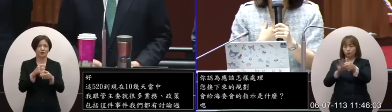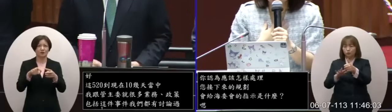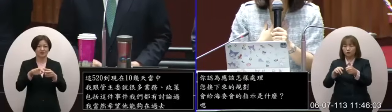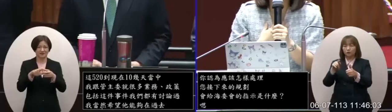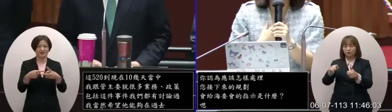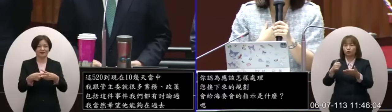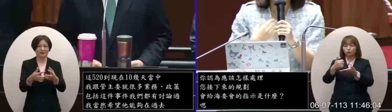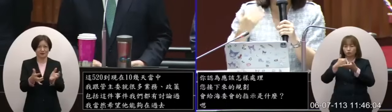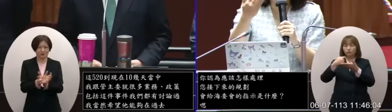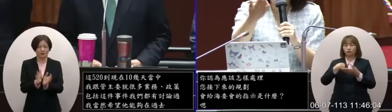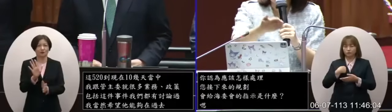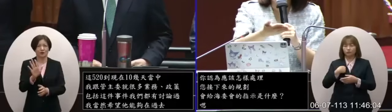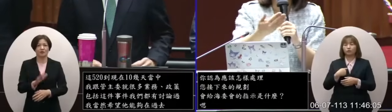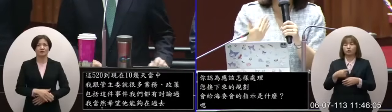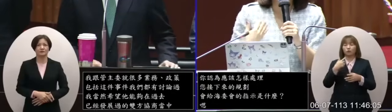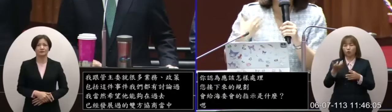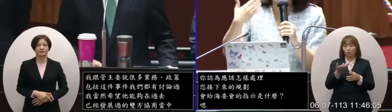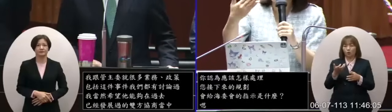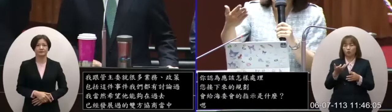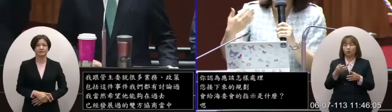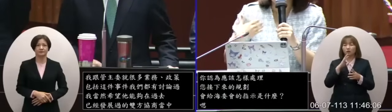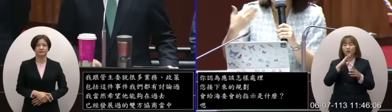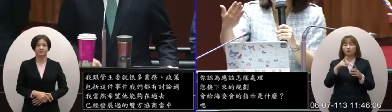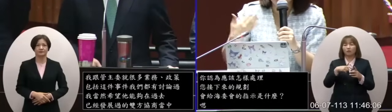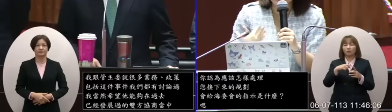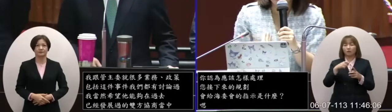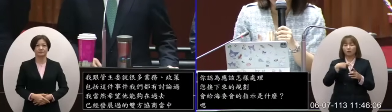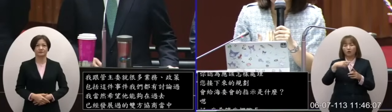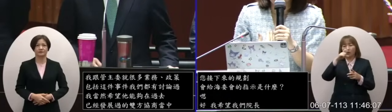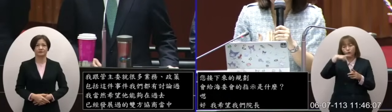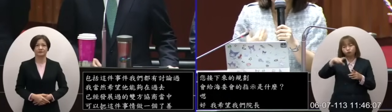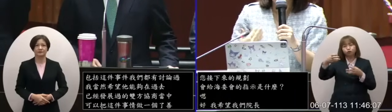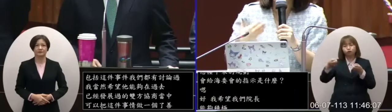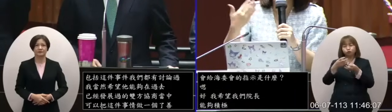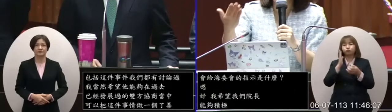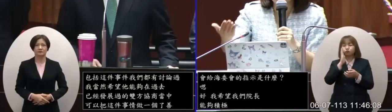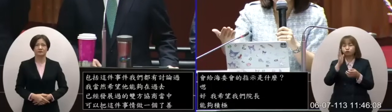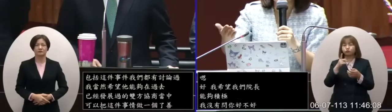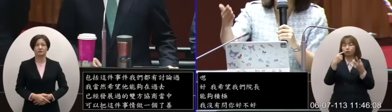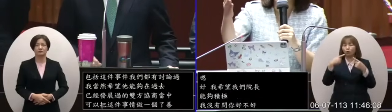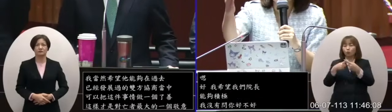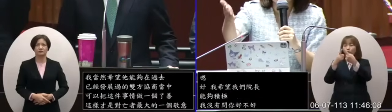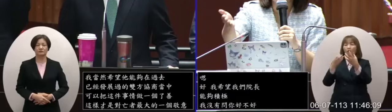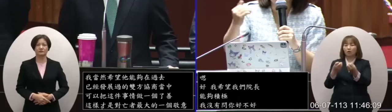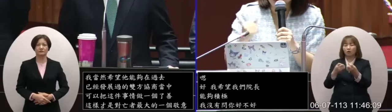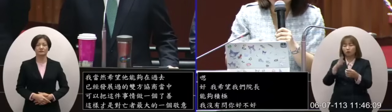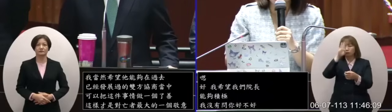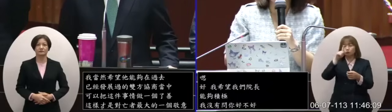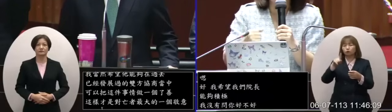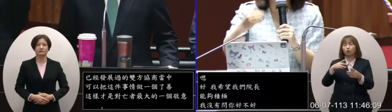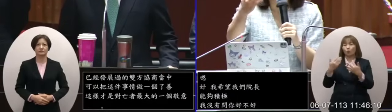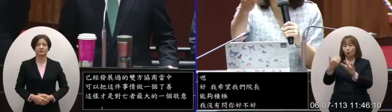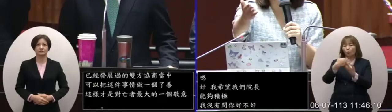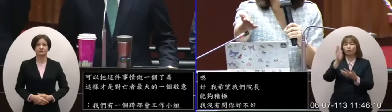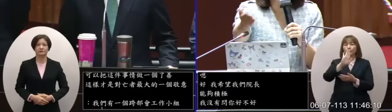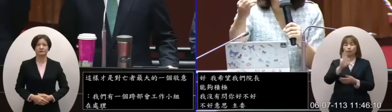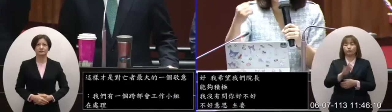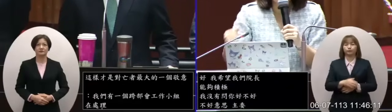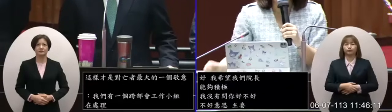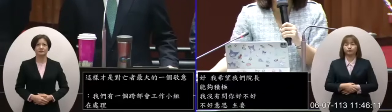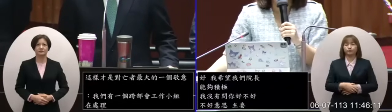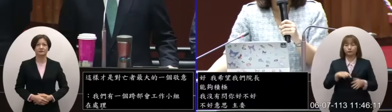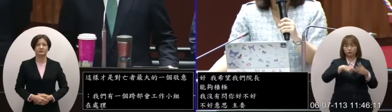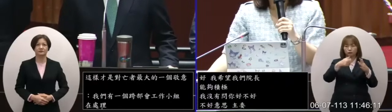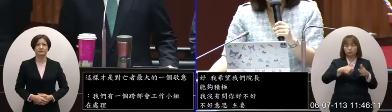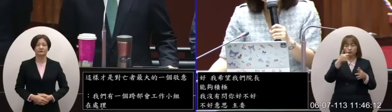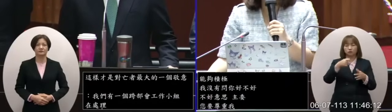您要尊重我哈。我们刚刚都是很好的在沟通，我们也没有吵架，所以请您不要插话。好，那我们的